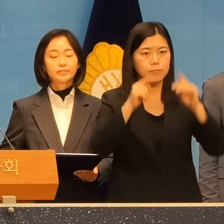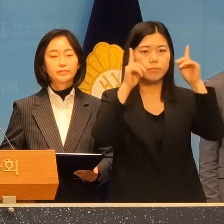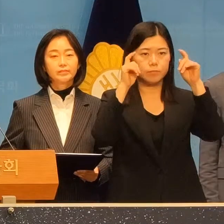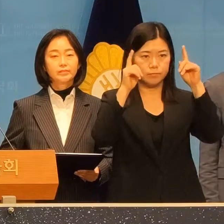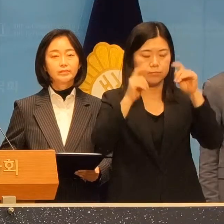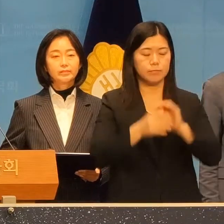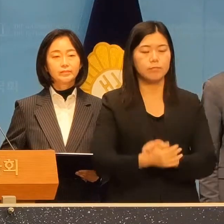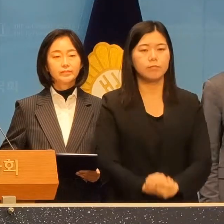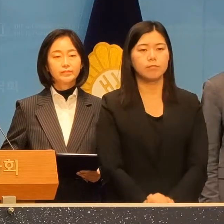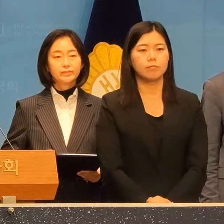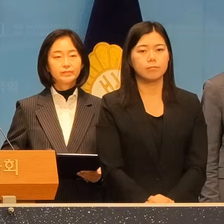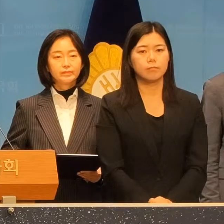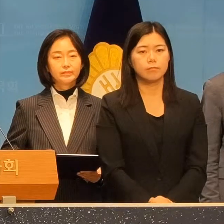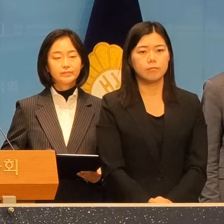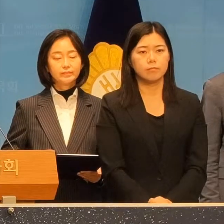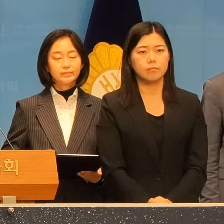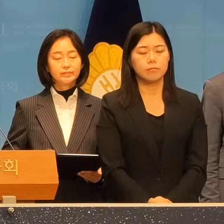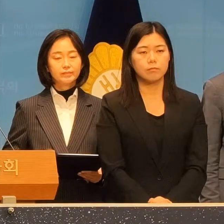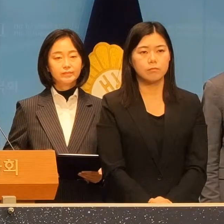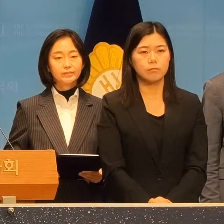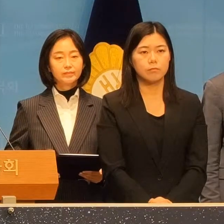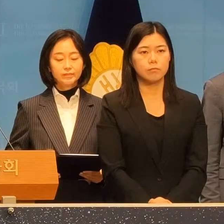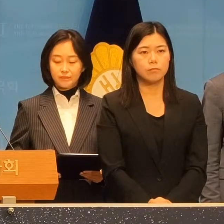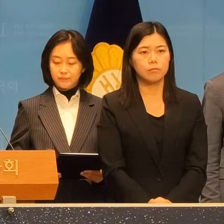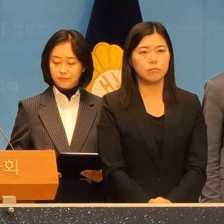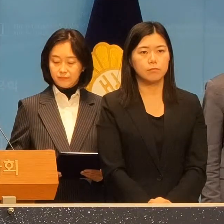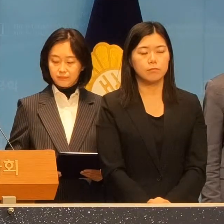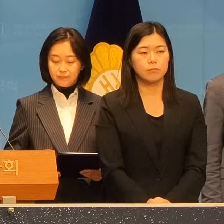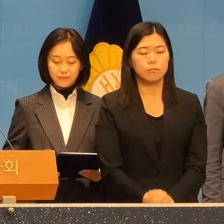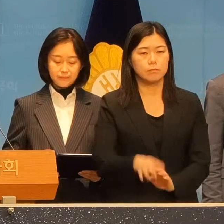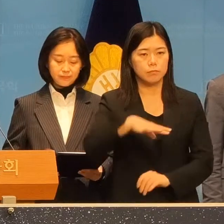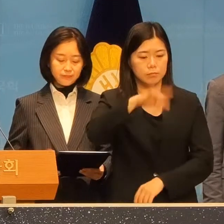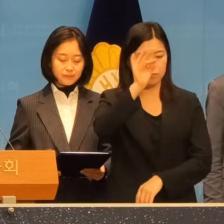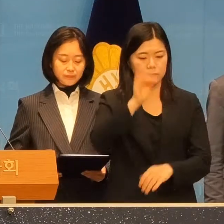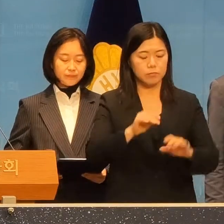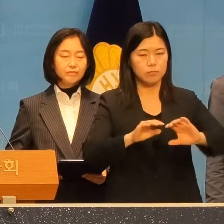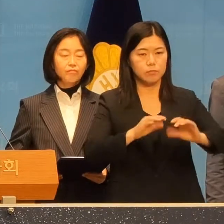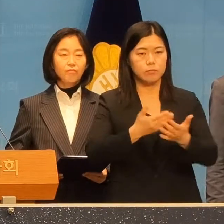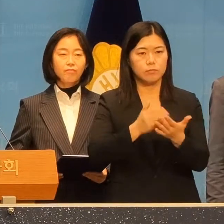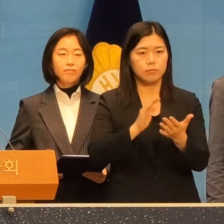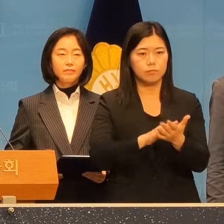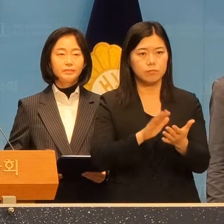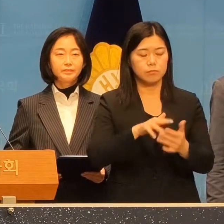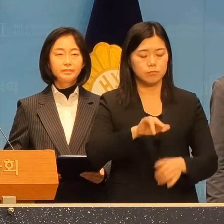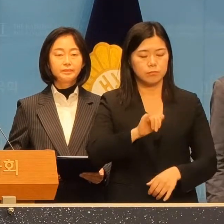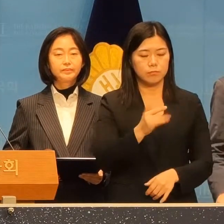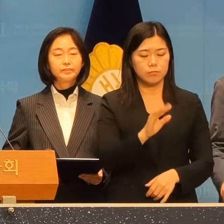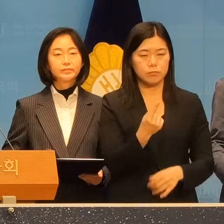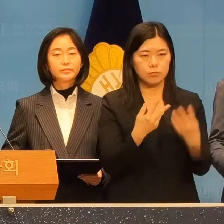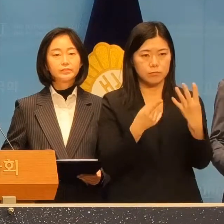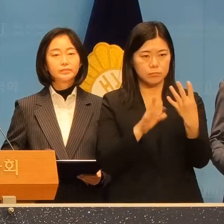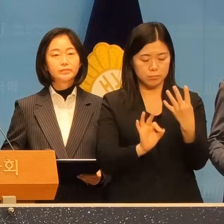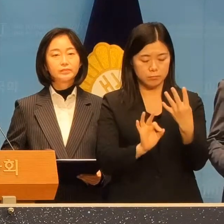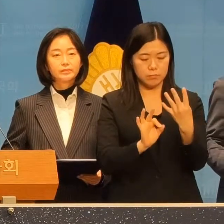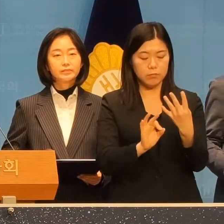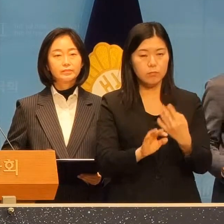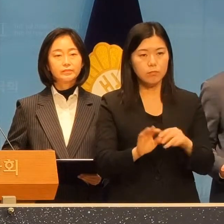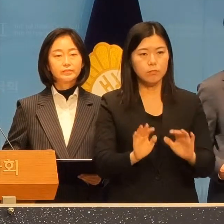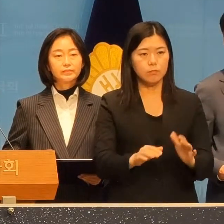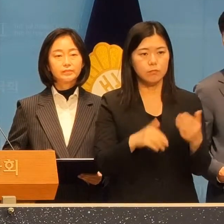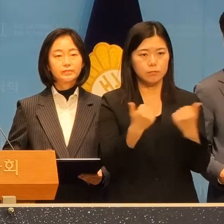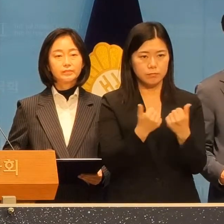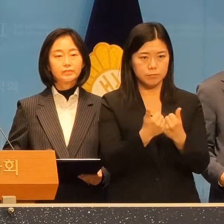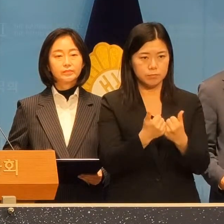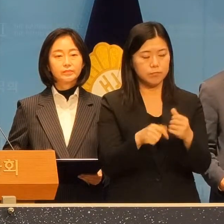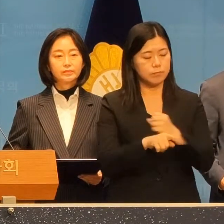촬영하는 순서로 기자회견을 진행하겠습니다. 먼저 개혁진보사당 정치개혁 연석회의 출범 취지와 준비